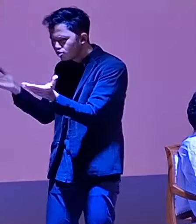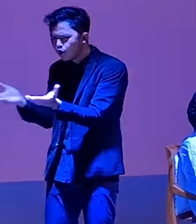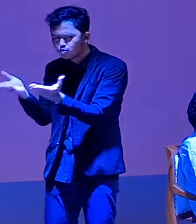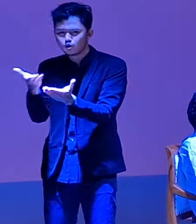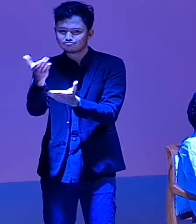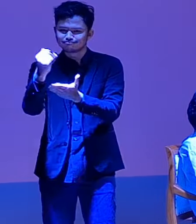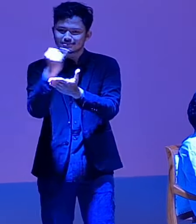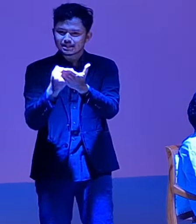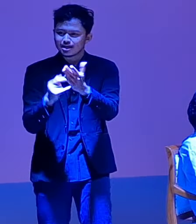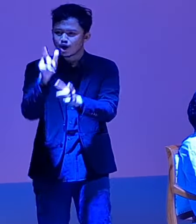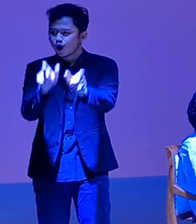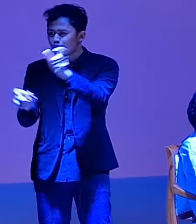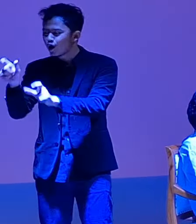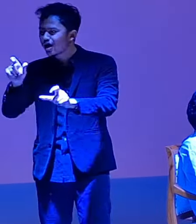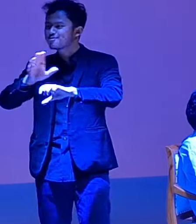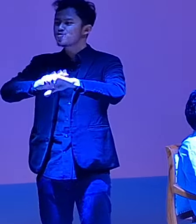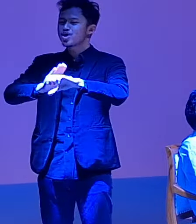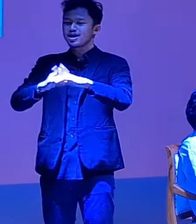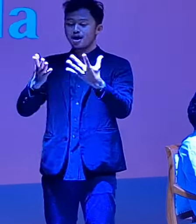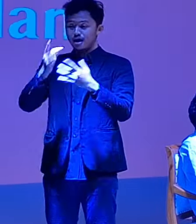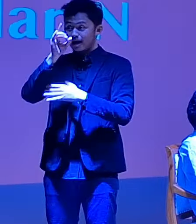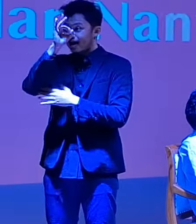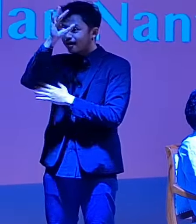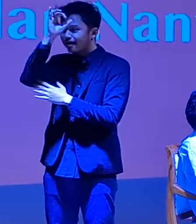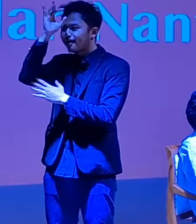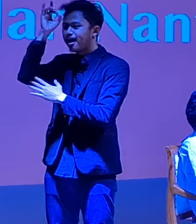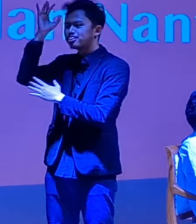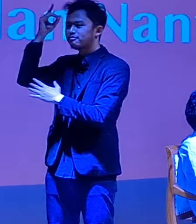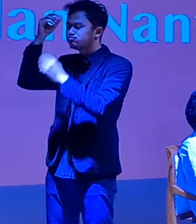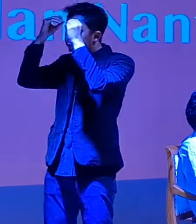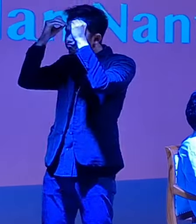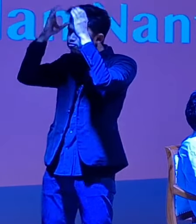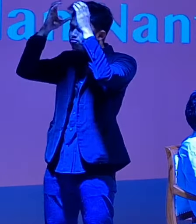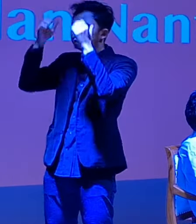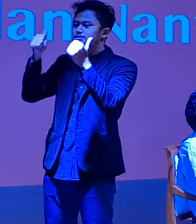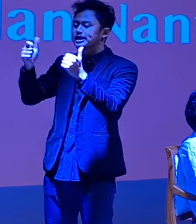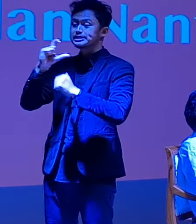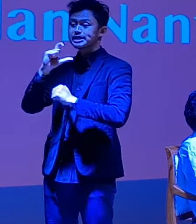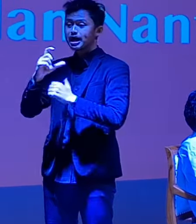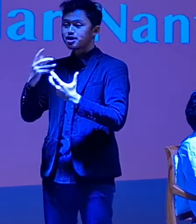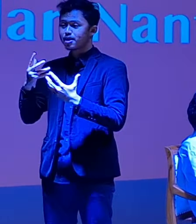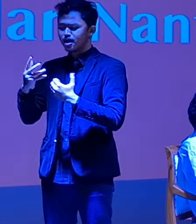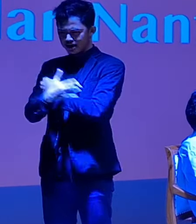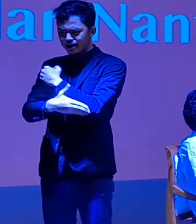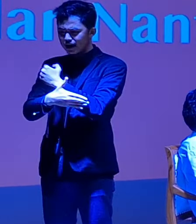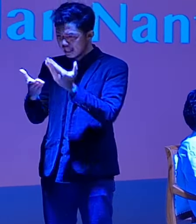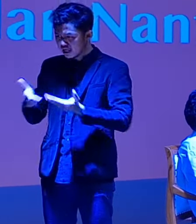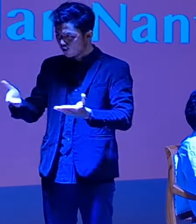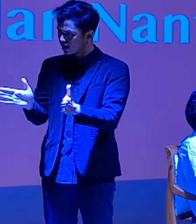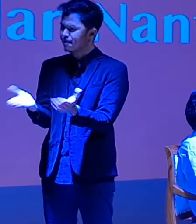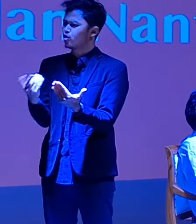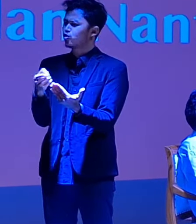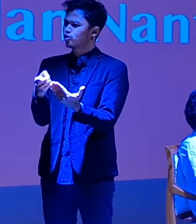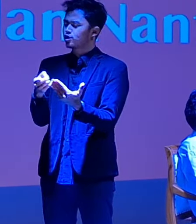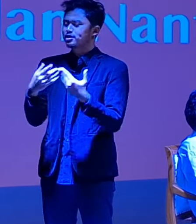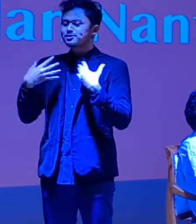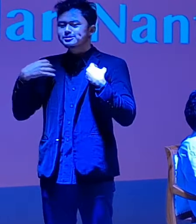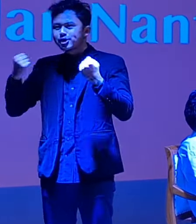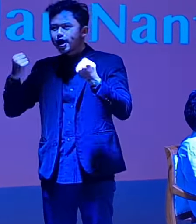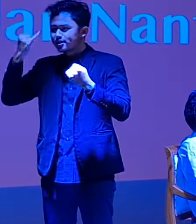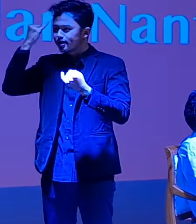pelaku-pelaku seni budaya itu bisa tumbuh kreativitasnya. Jadi peran negara itu membangun ekosistem yang sehat.